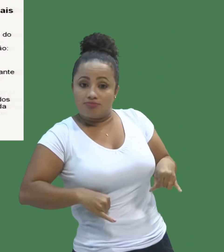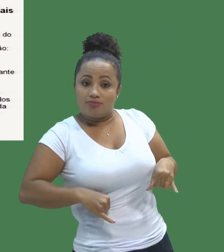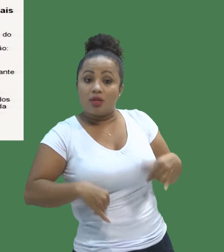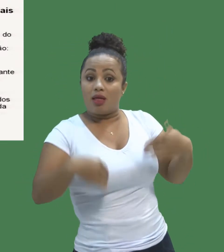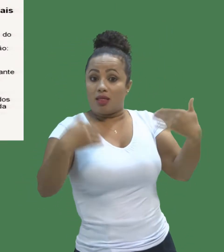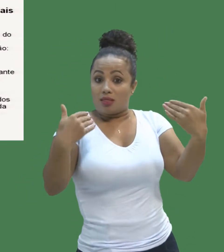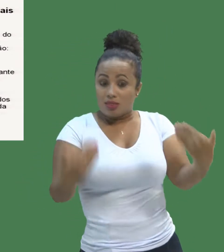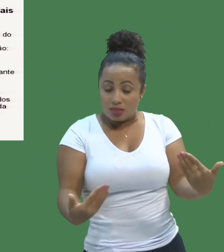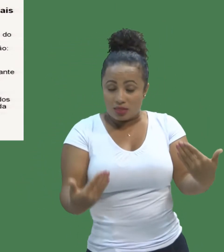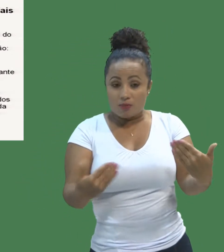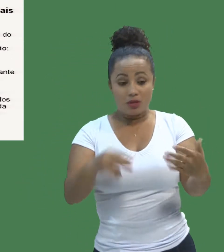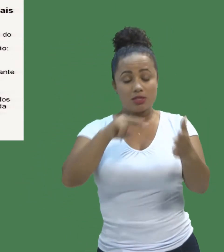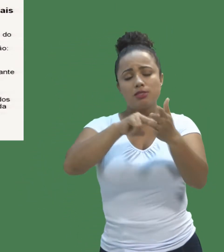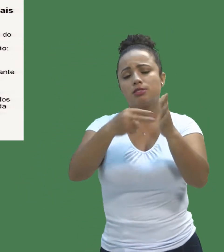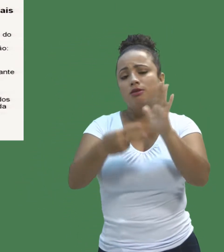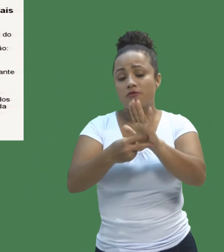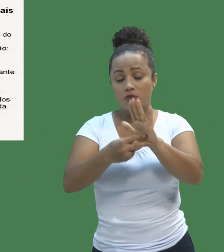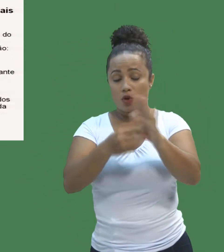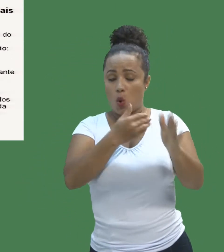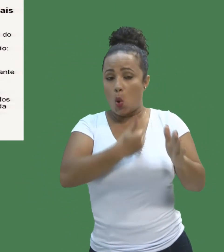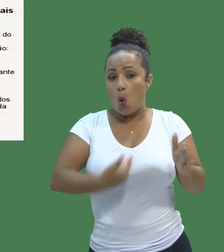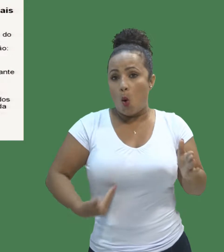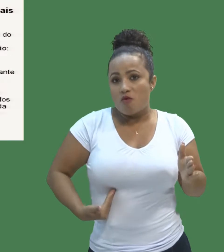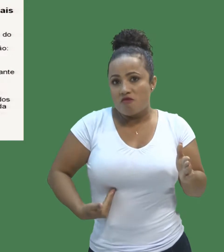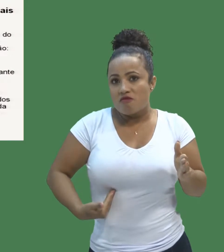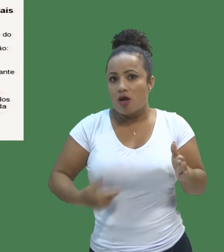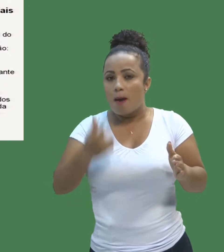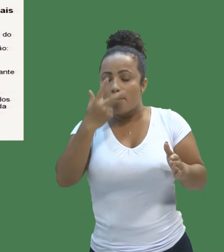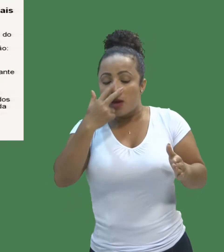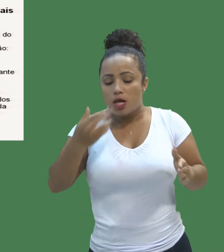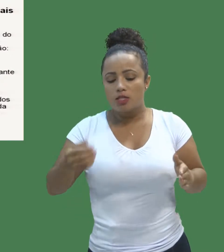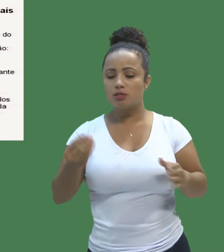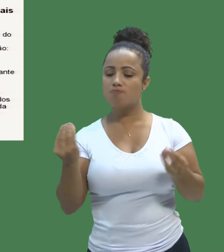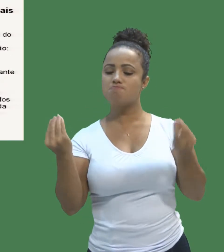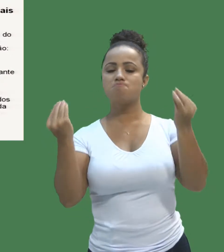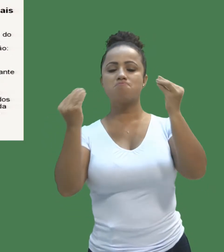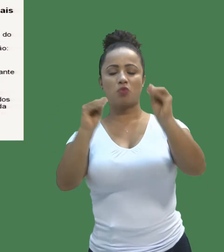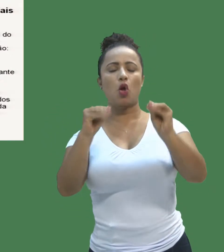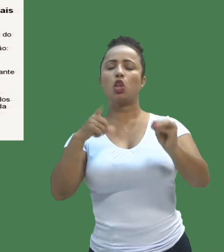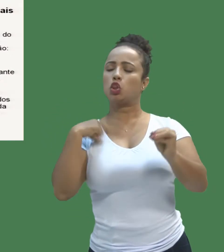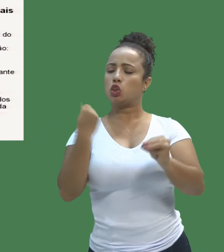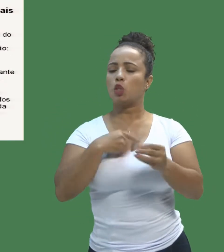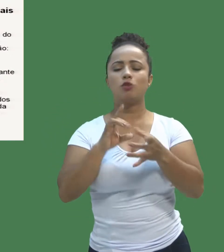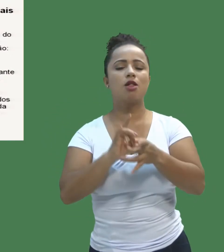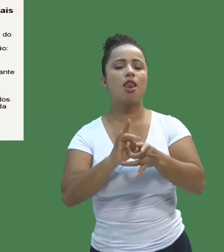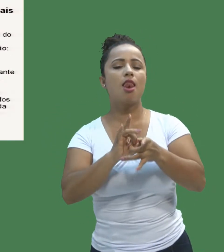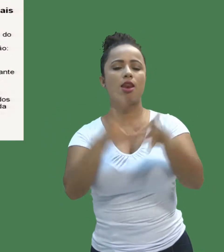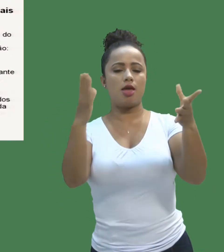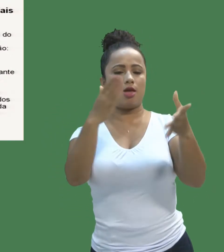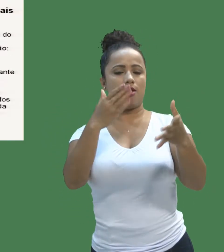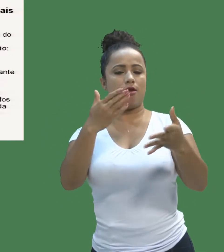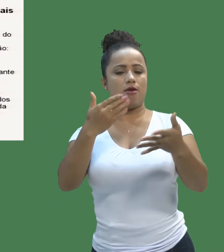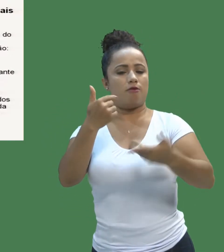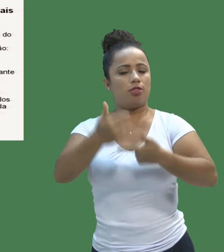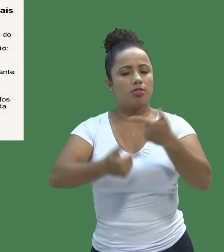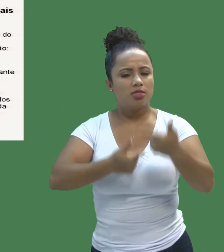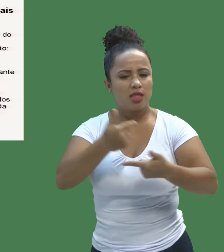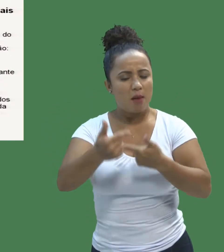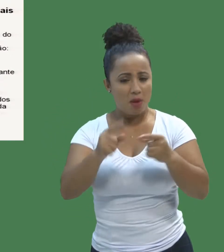denomina de neoliberal, admitindo-se liberdade de mercado e dos excessos de